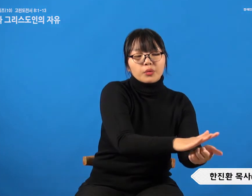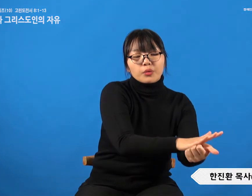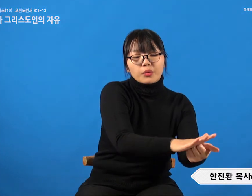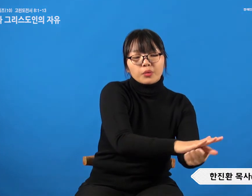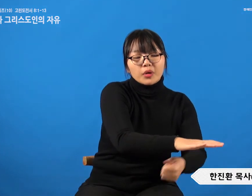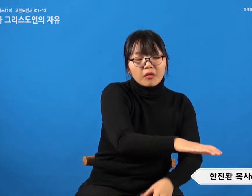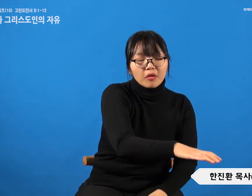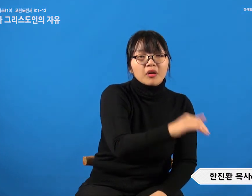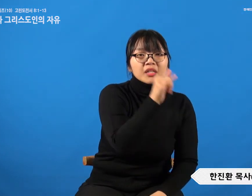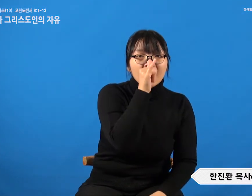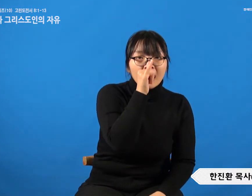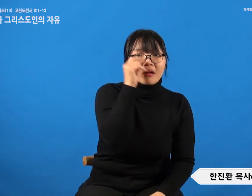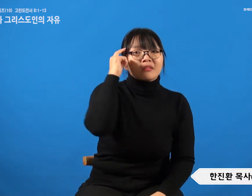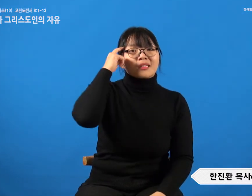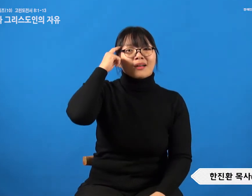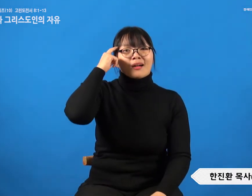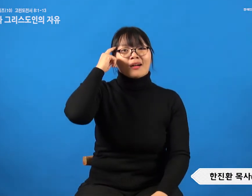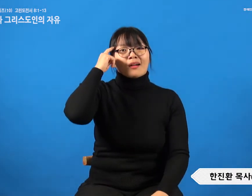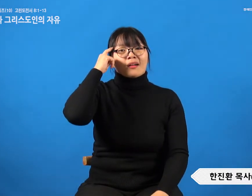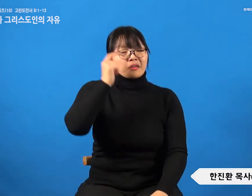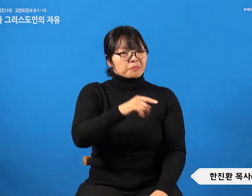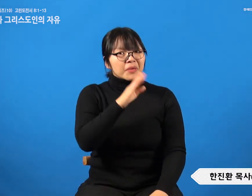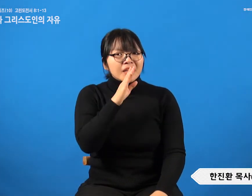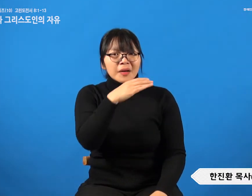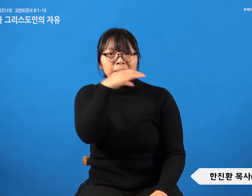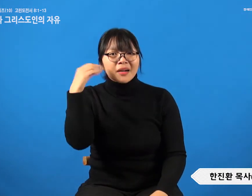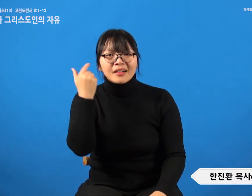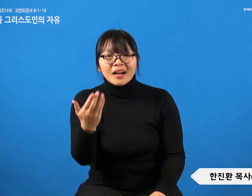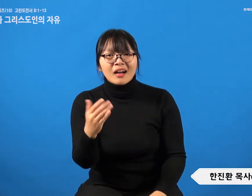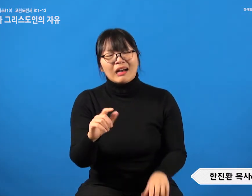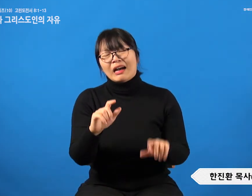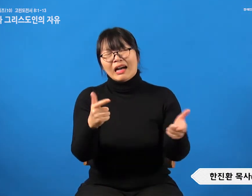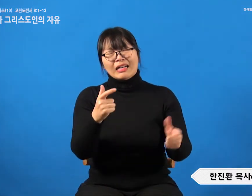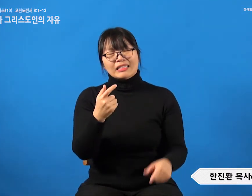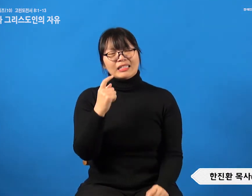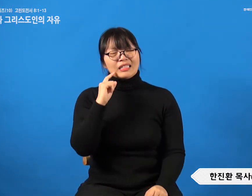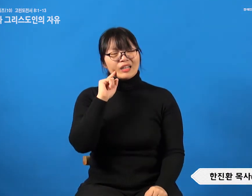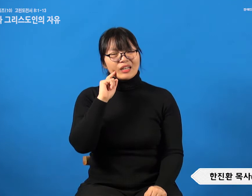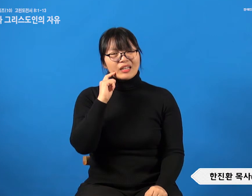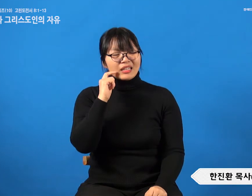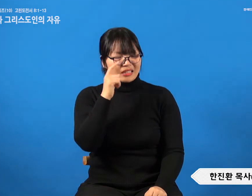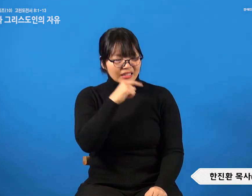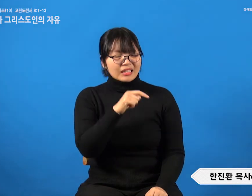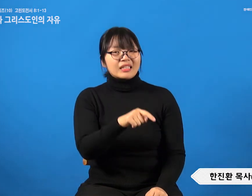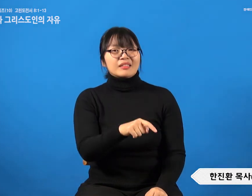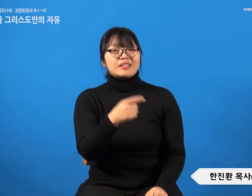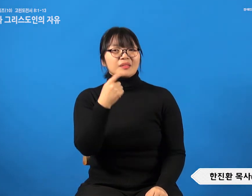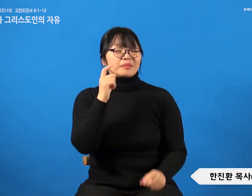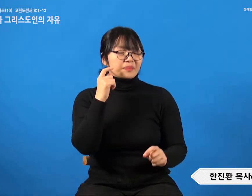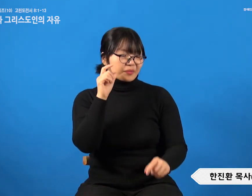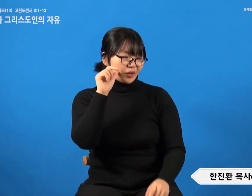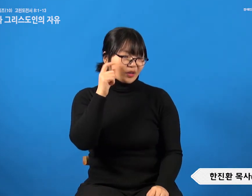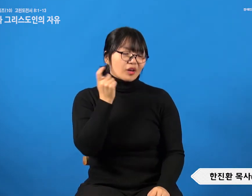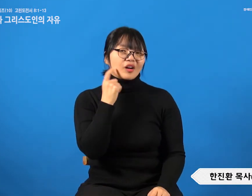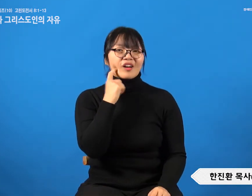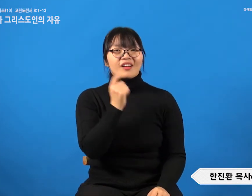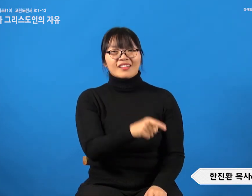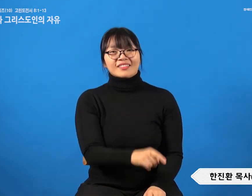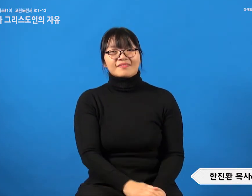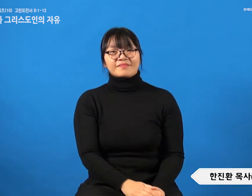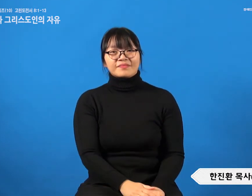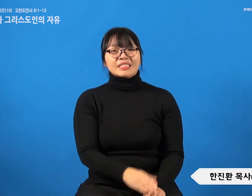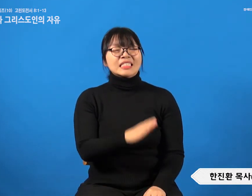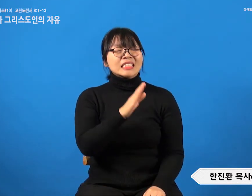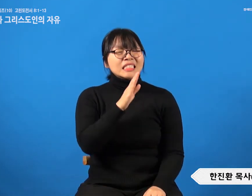것이지요. 그것이 어리석은 생각입니다. 제우스, 포세이돈, 아프로디테 그런